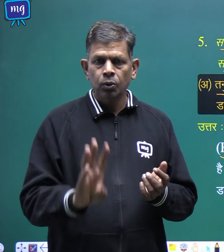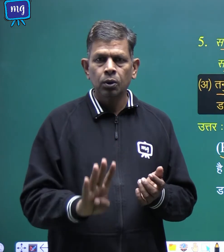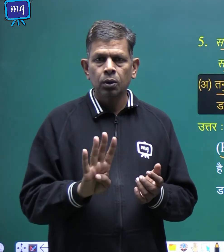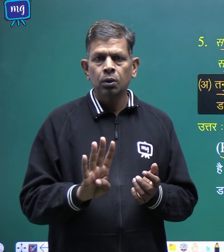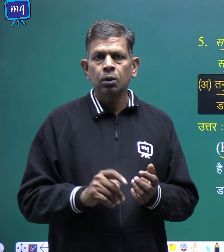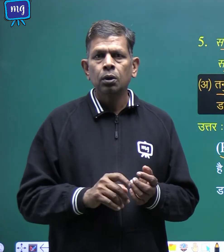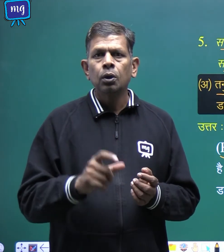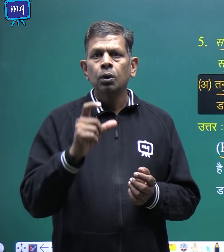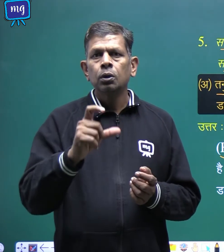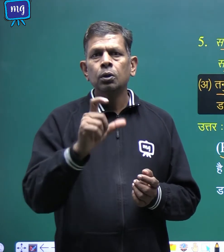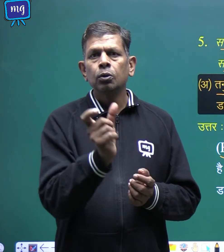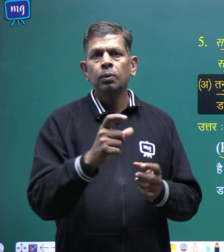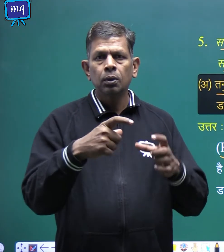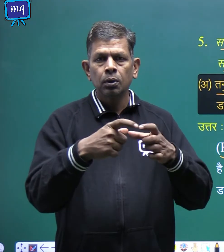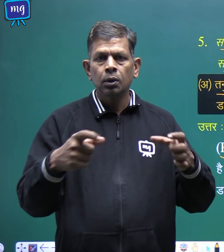कॉपर प्लेट पर